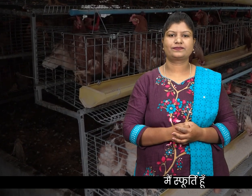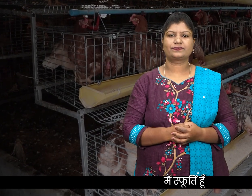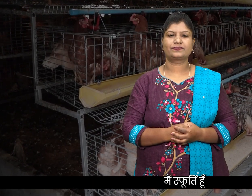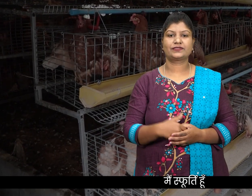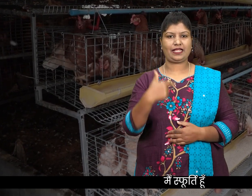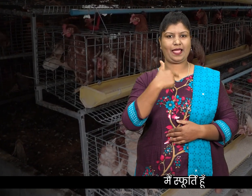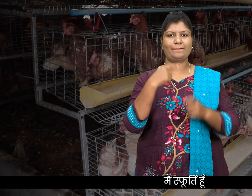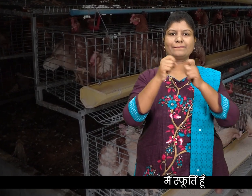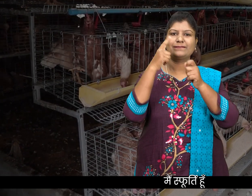मैं स्फूर्ति हूँ।